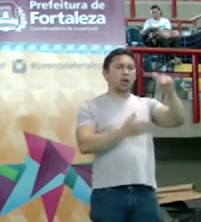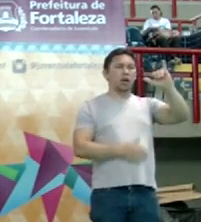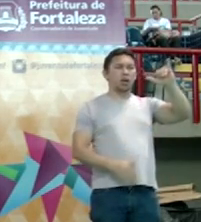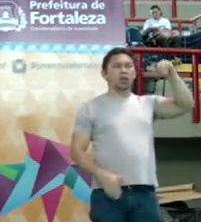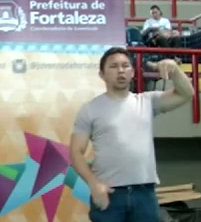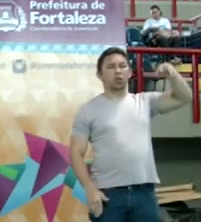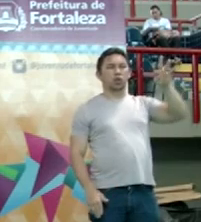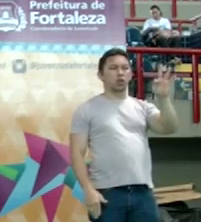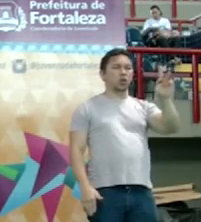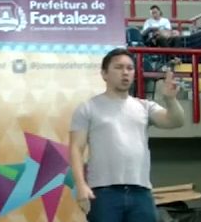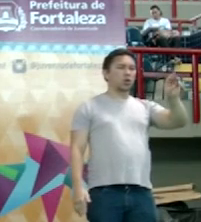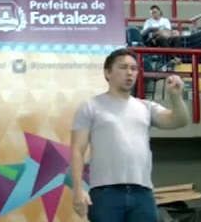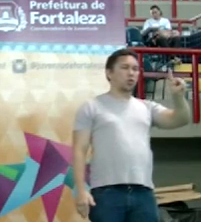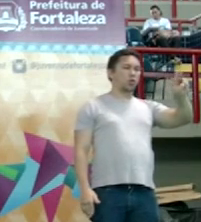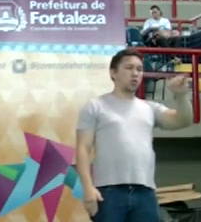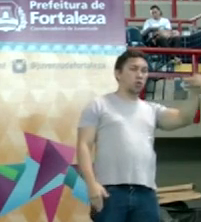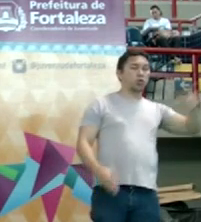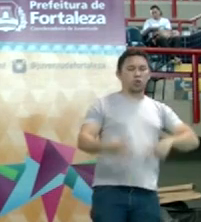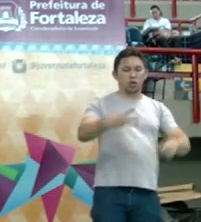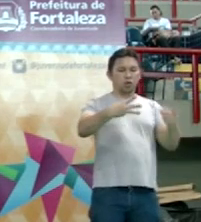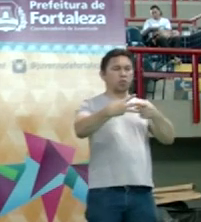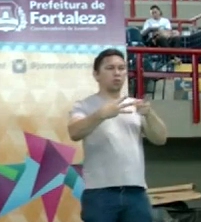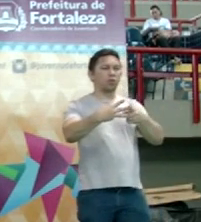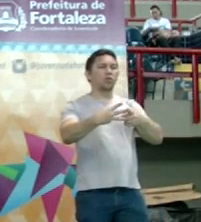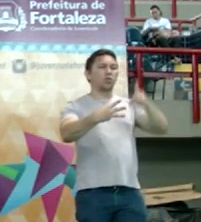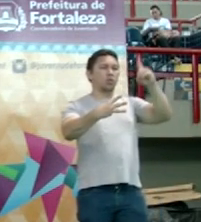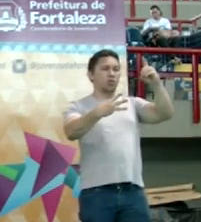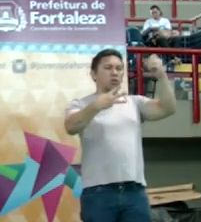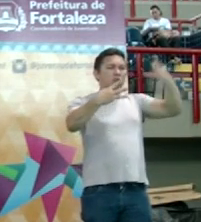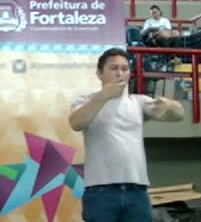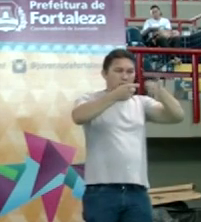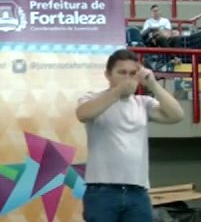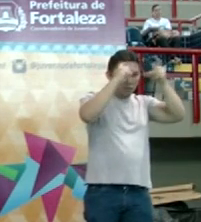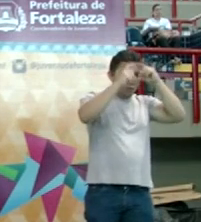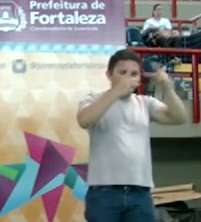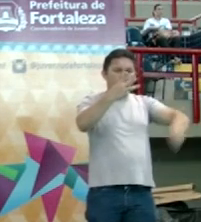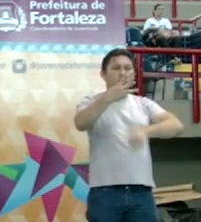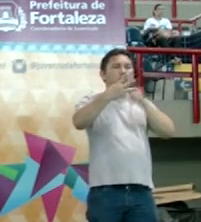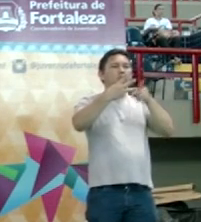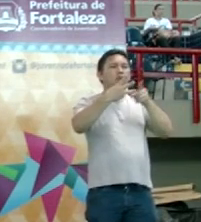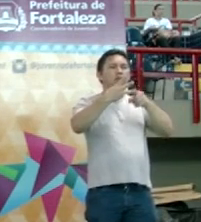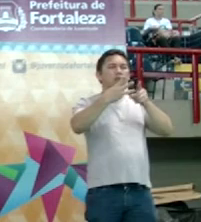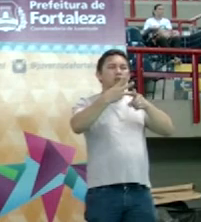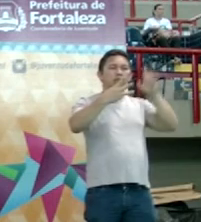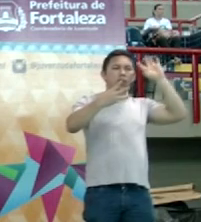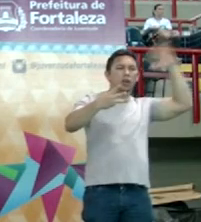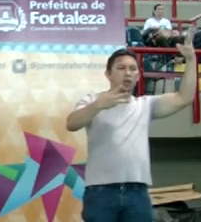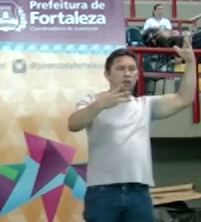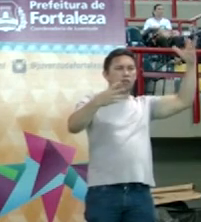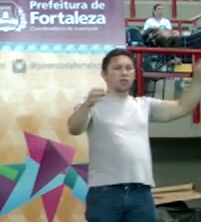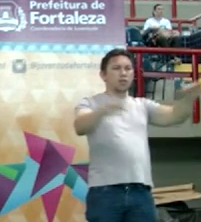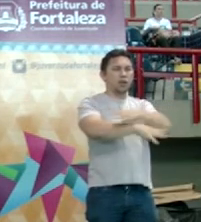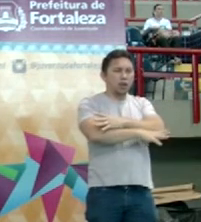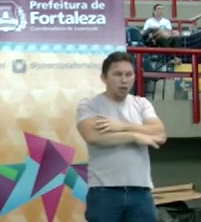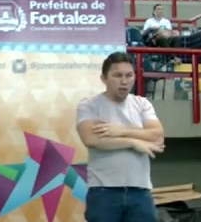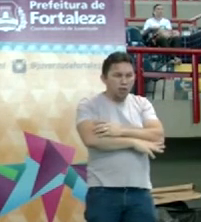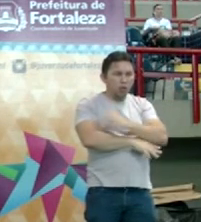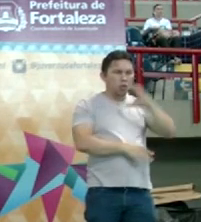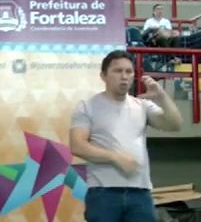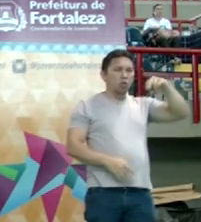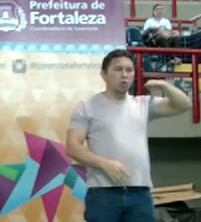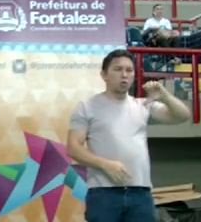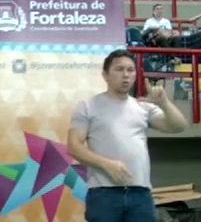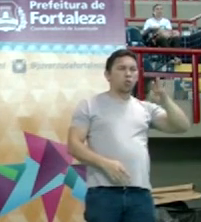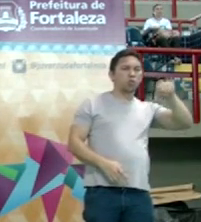começar a discutir. Ele tem um meio, que é a discussão. E ele tem um fim, que no caso do Enem,